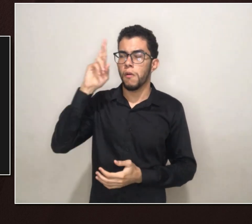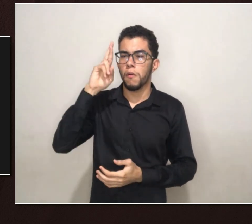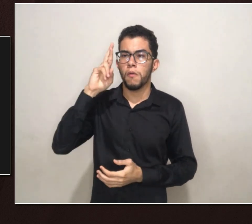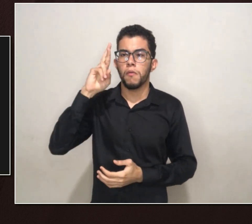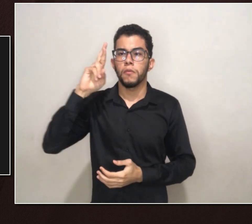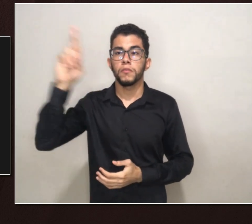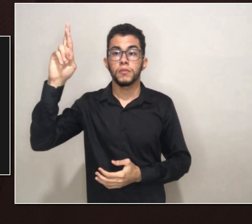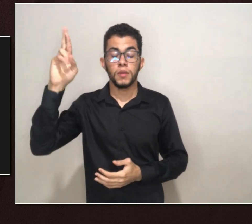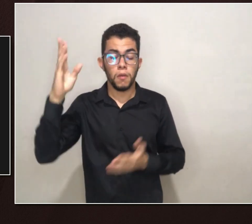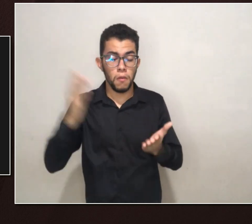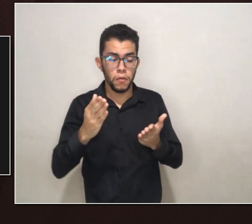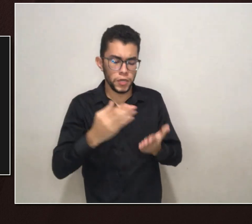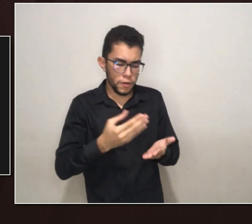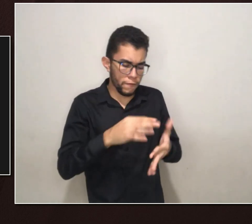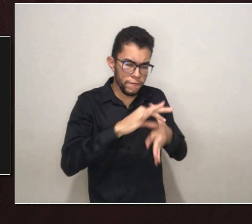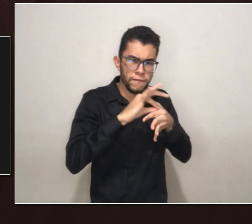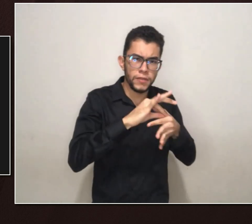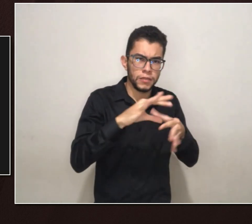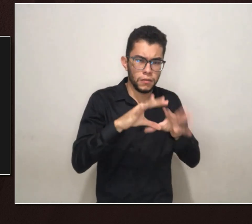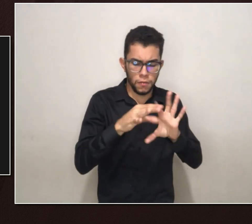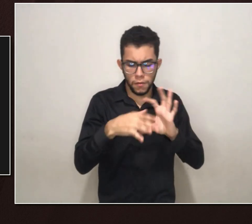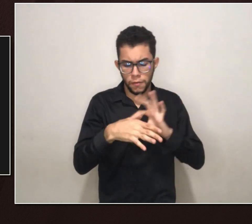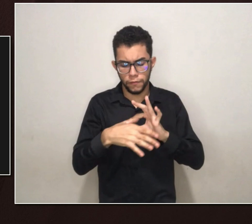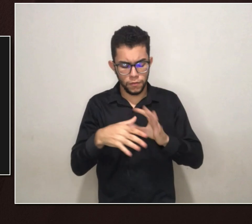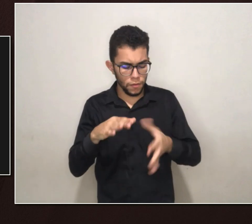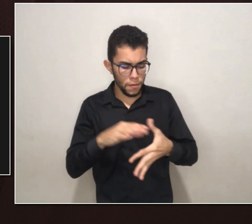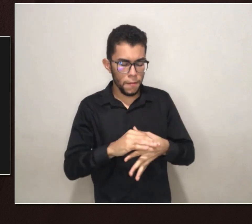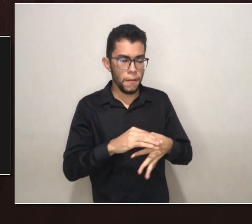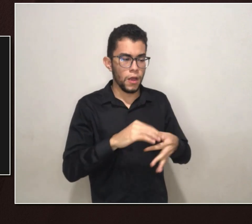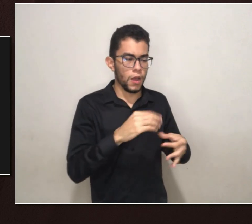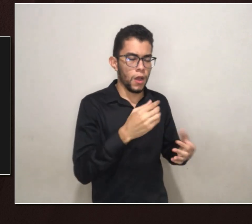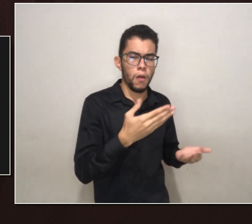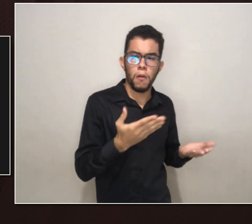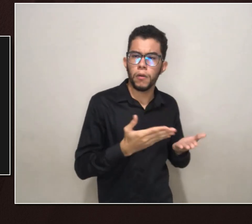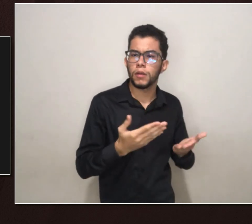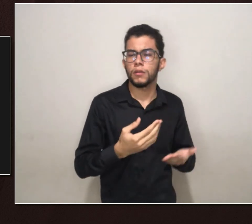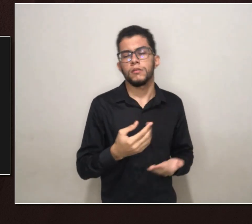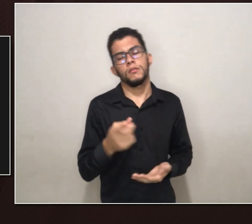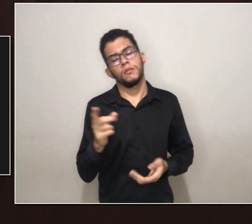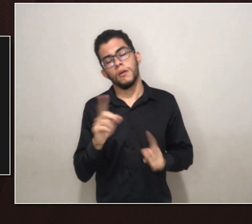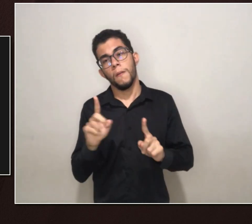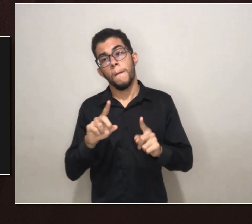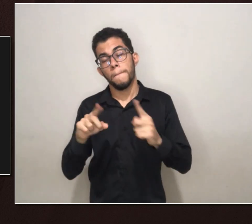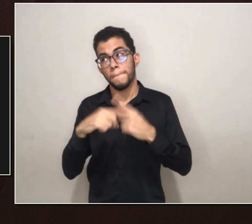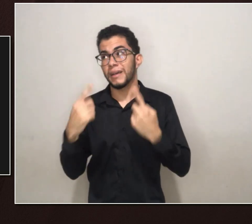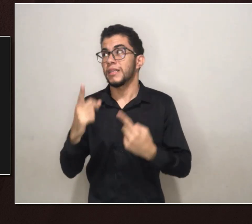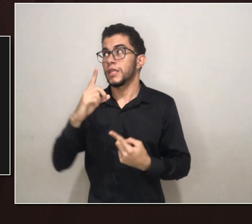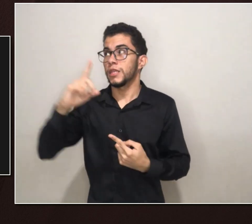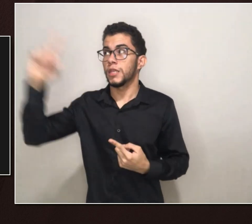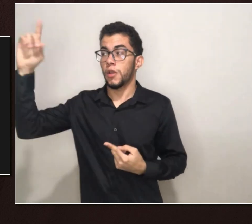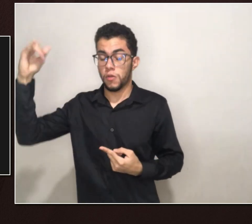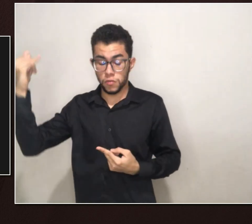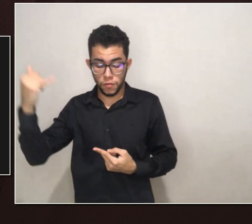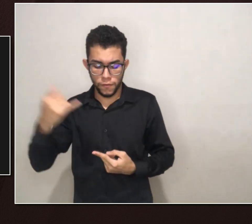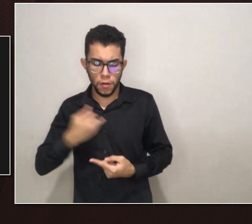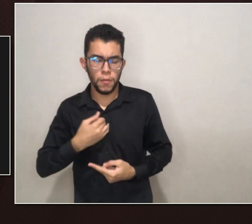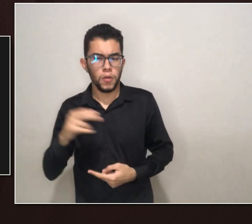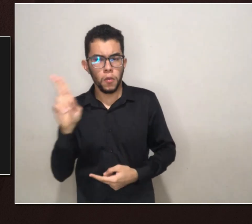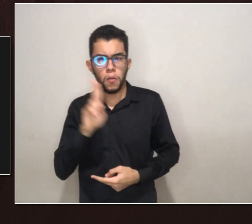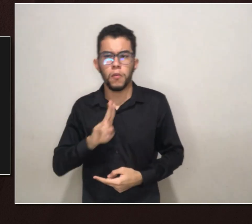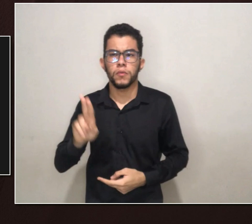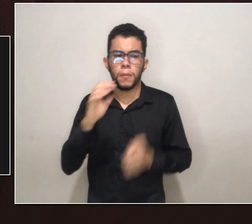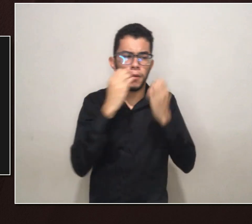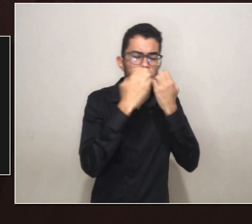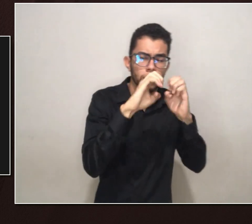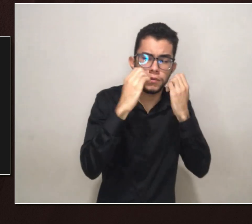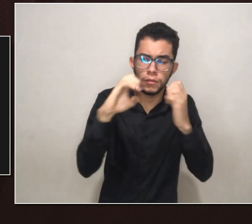a través de nuestra consagración, de nuestra entrega, ¿no?, voluntaria, por amor al Señor, las personas pueden ver a Cristo en nosotros, podemos expresar a Cristo,